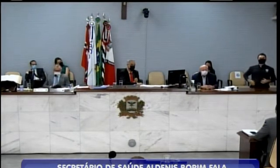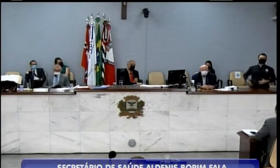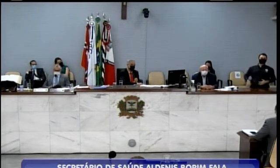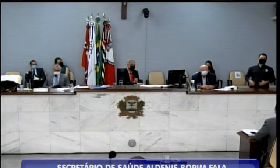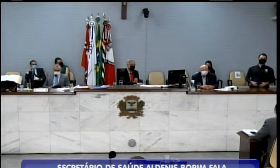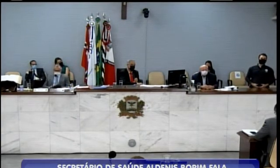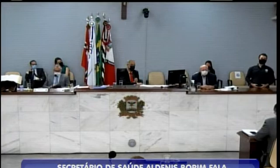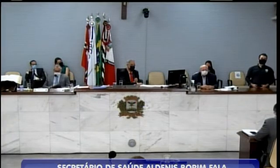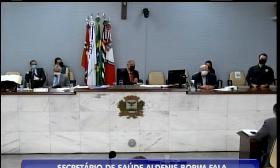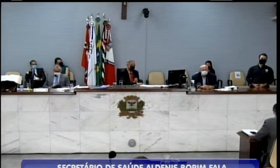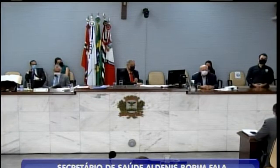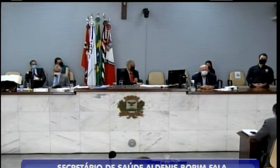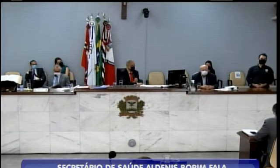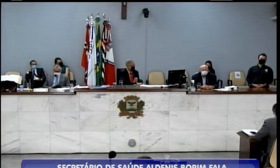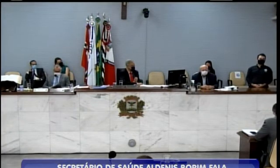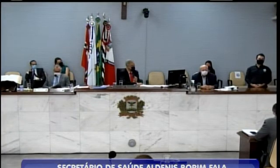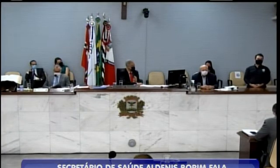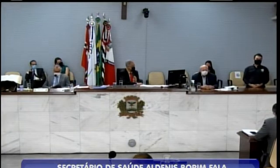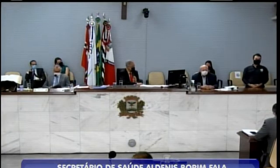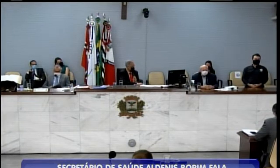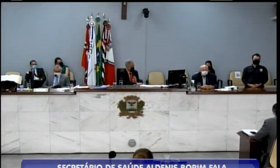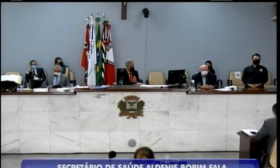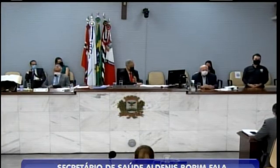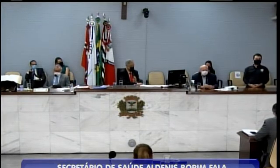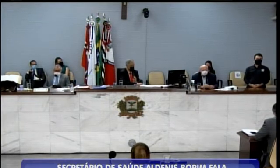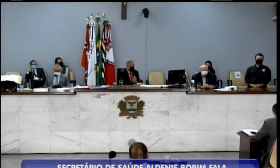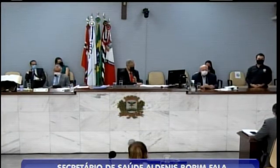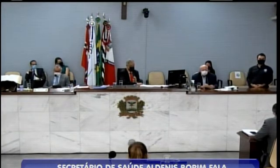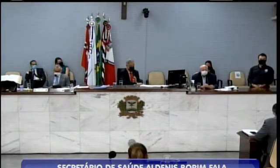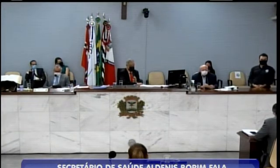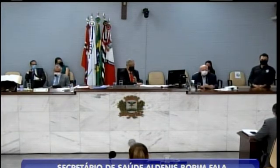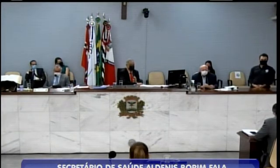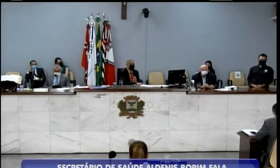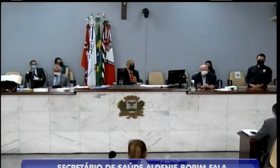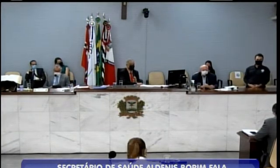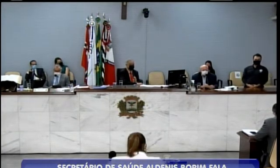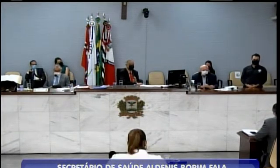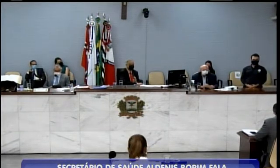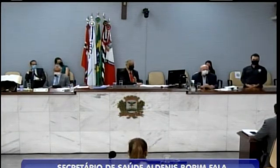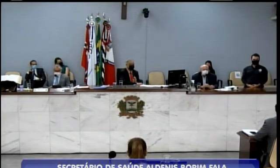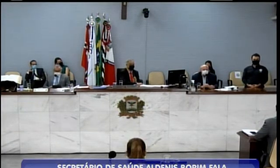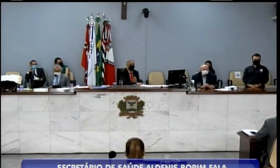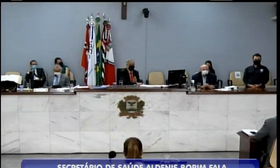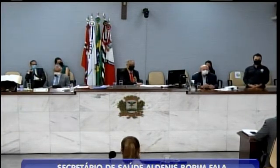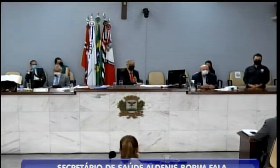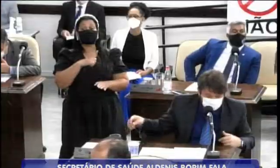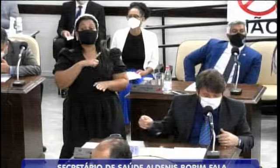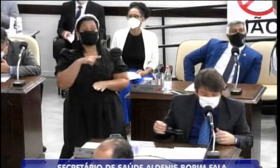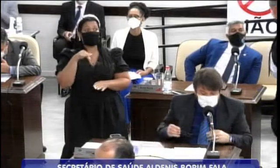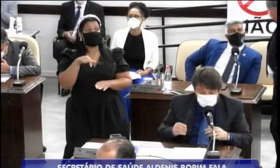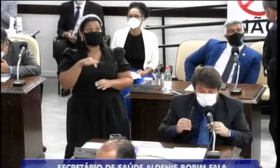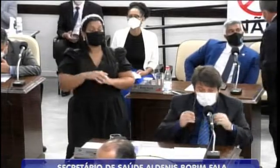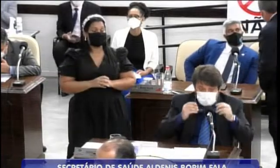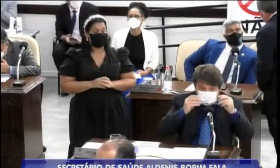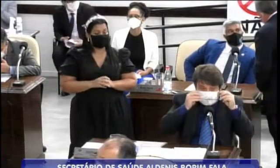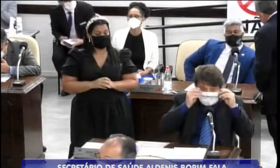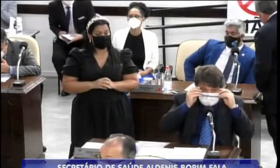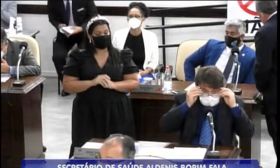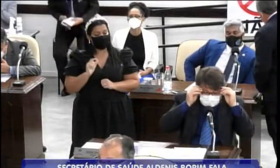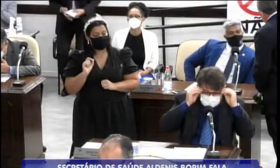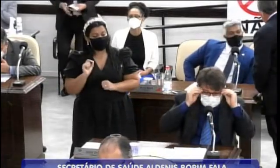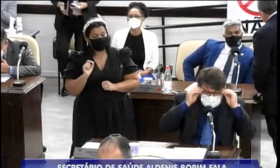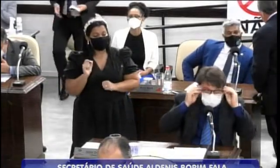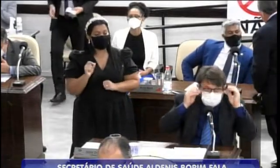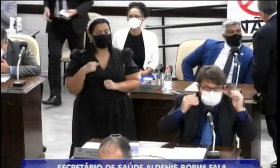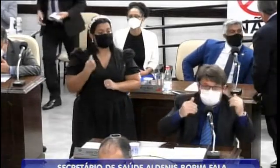Exalar ao senhor a minha admiração que eu tenho para o senhor, né? Eu acho que o mais importante, o que nós temos na vida, não é o